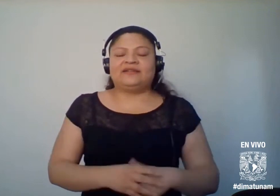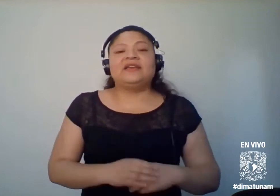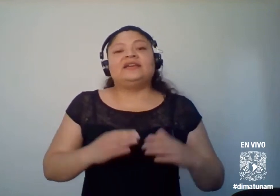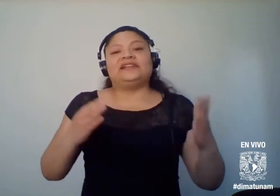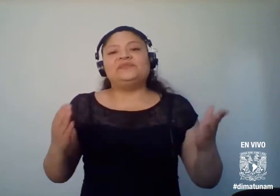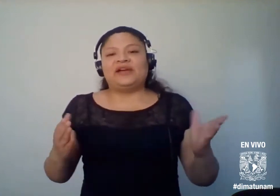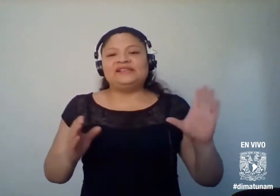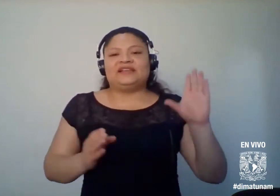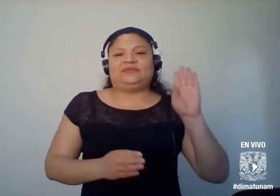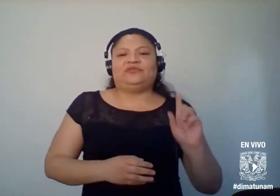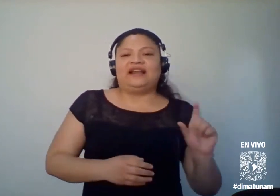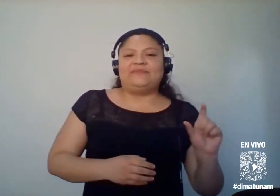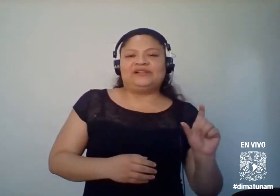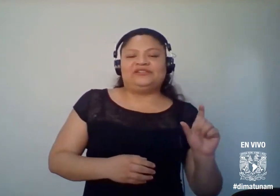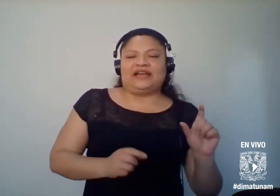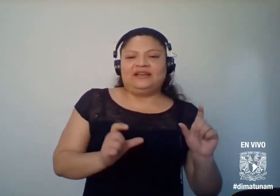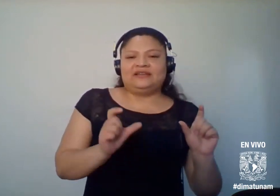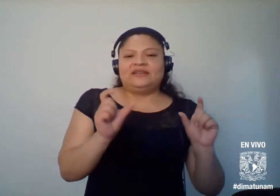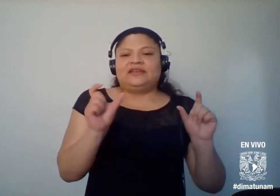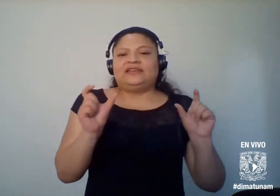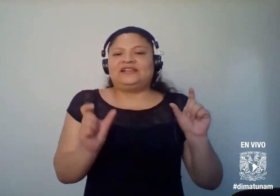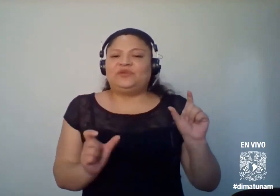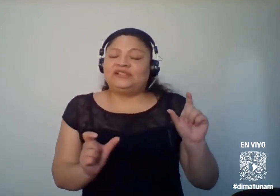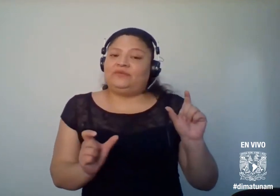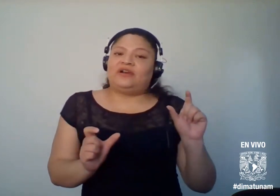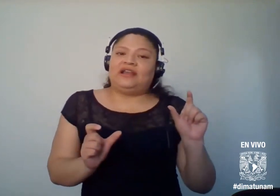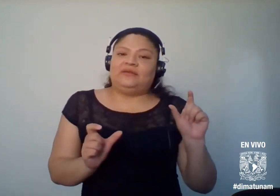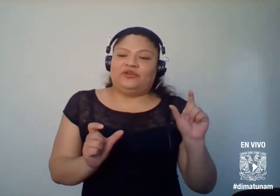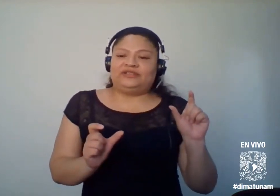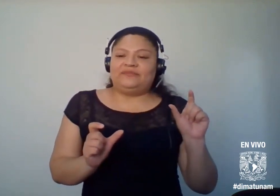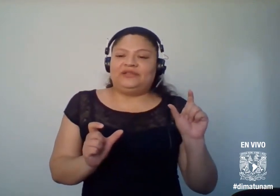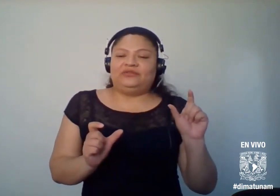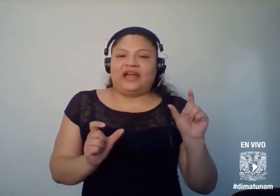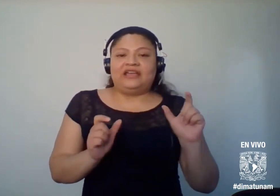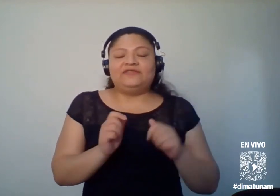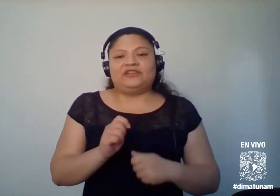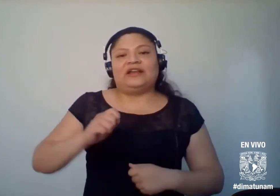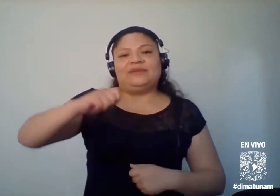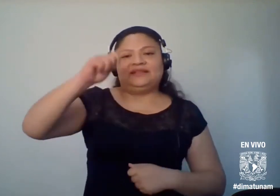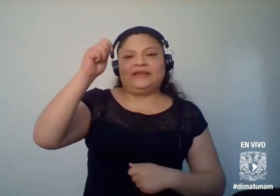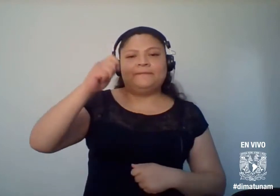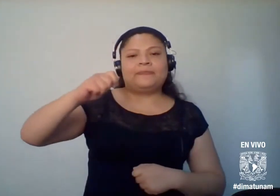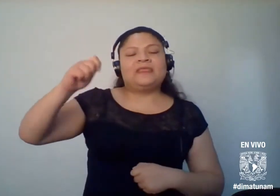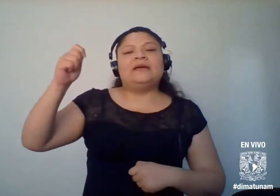casa. Después dibujan la persona y después dibujan el bote de pintura y